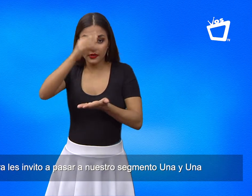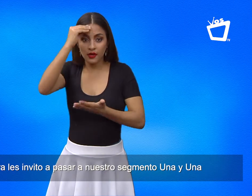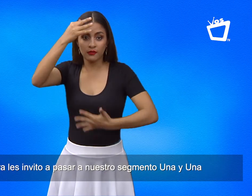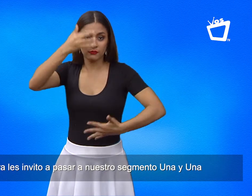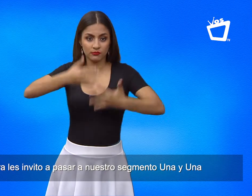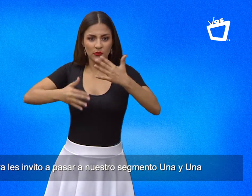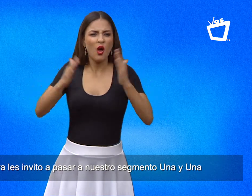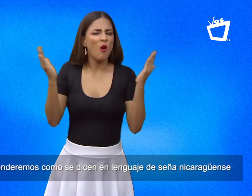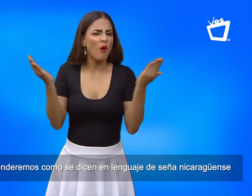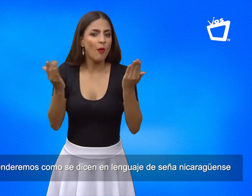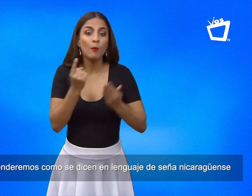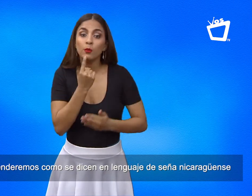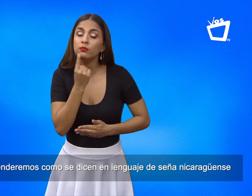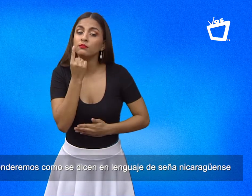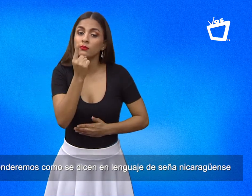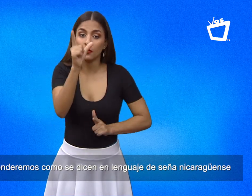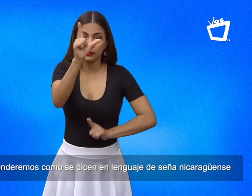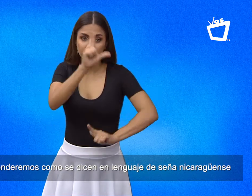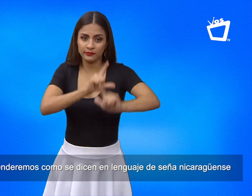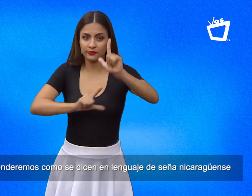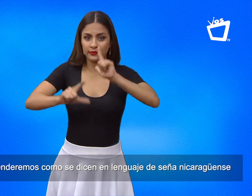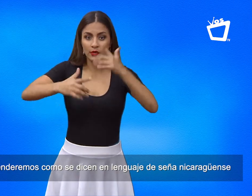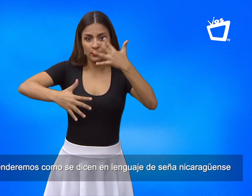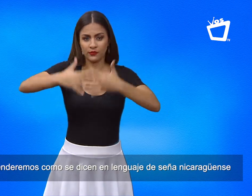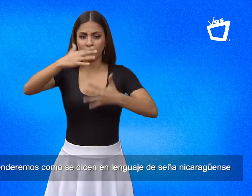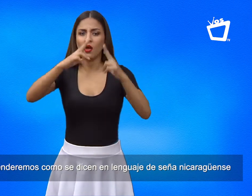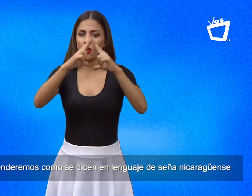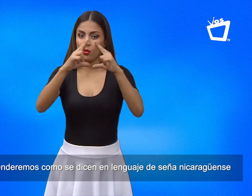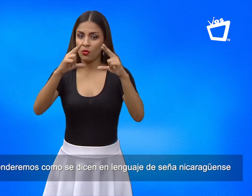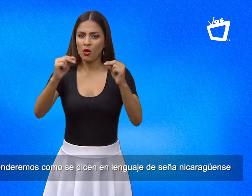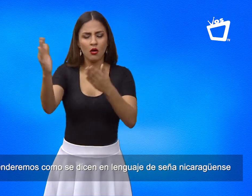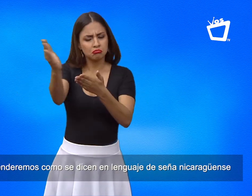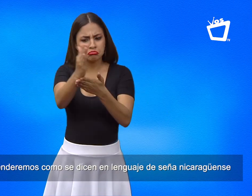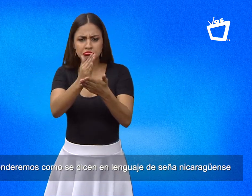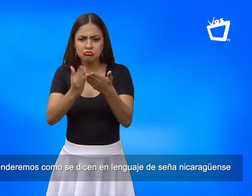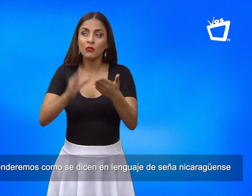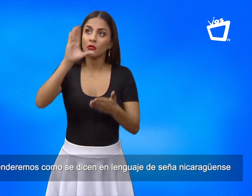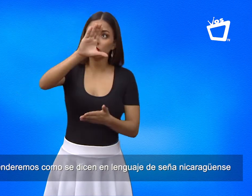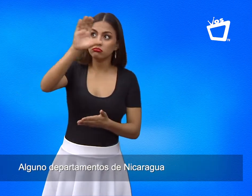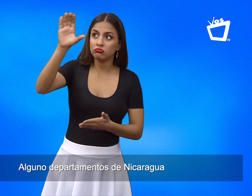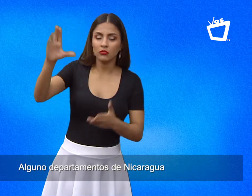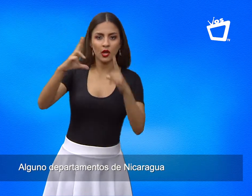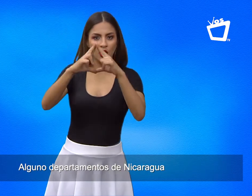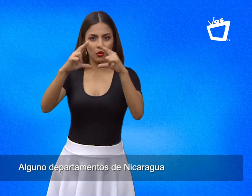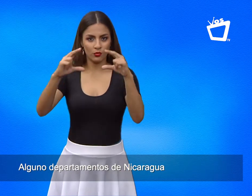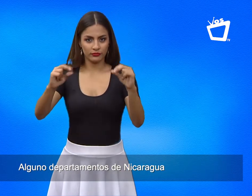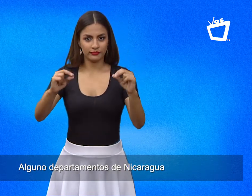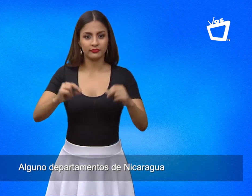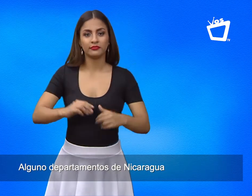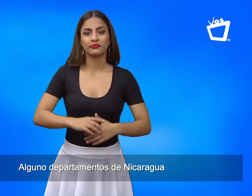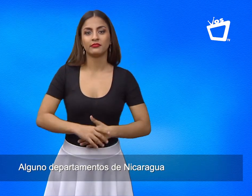y Una, donde aprenderemos cómo se dice en el lenguaje de señas nicaragüense algunos departamentos en